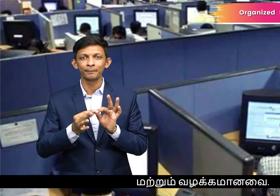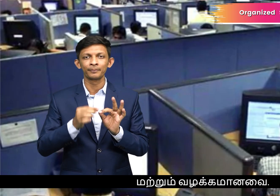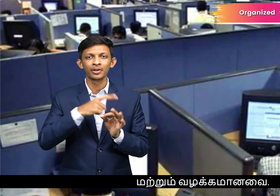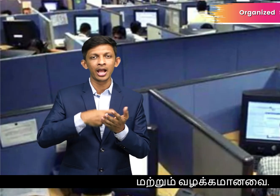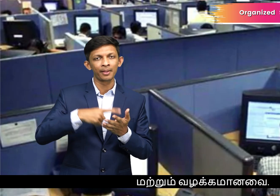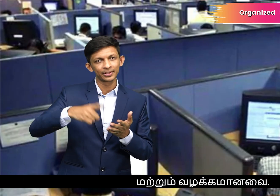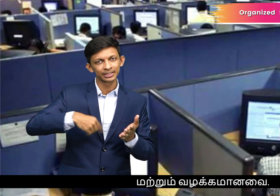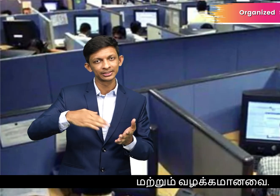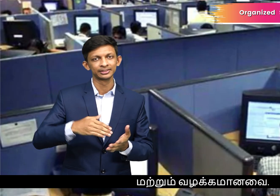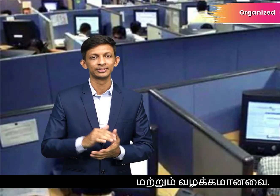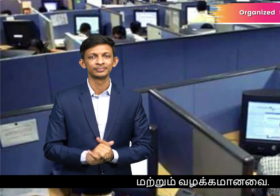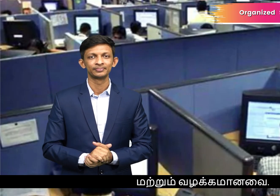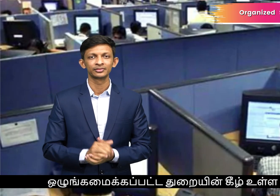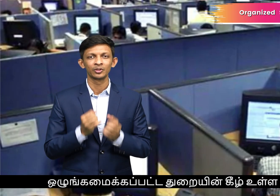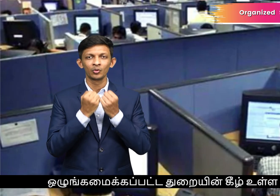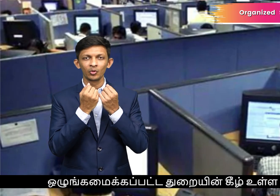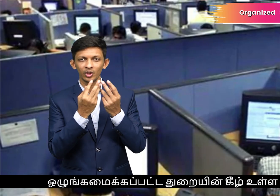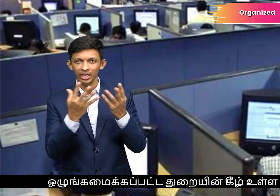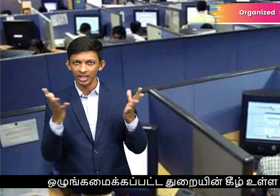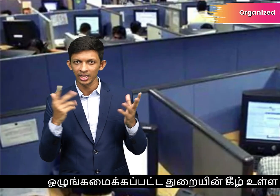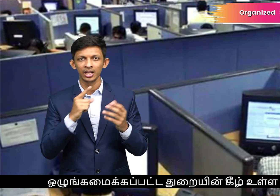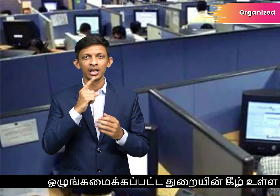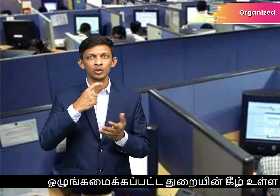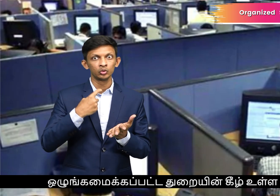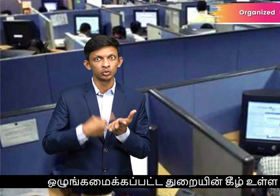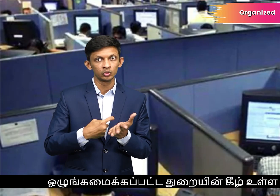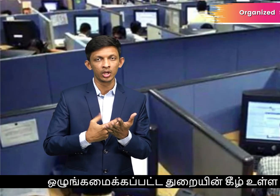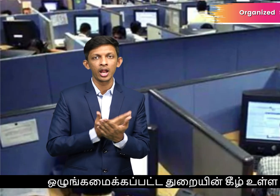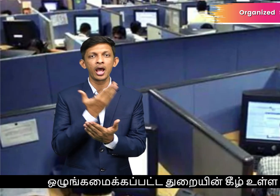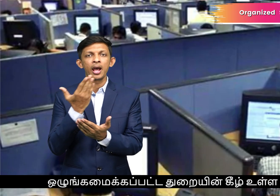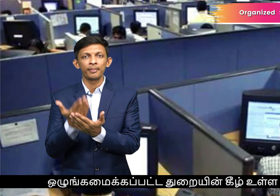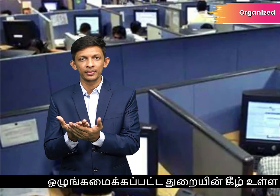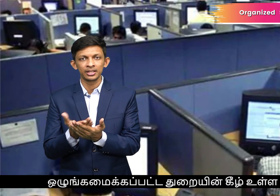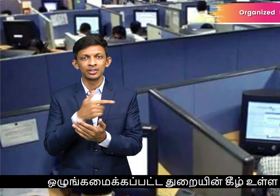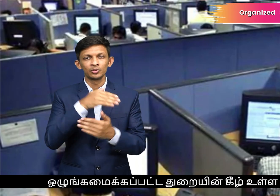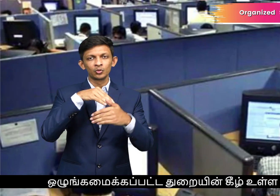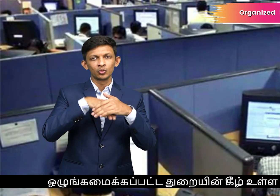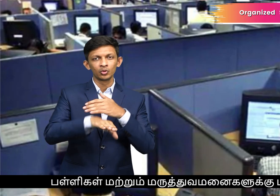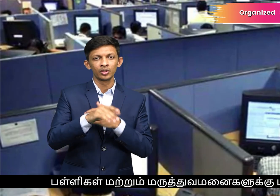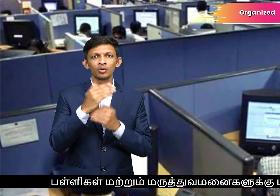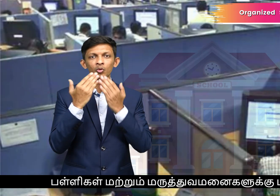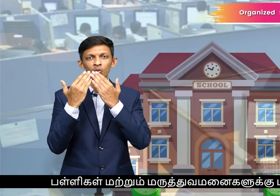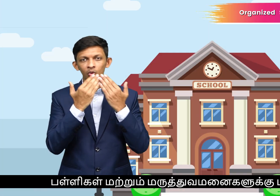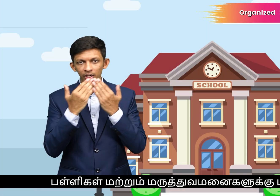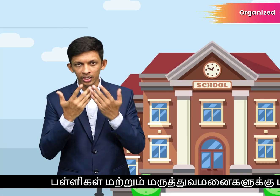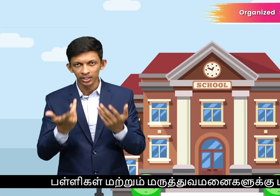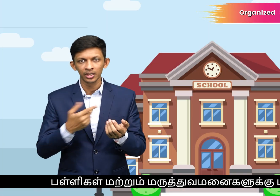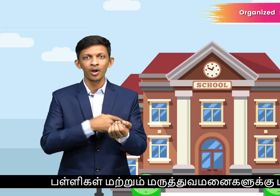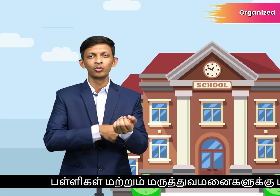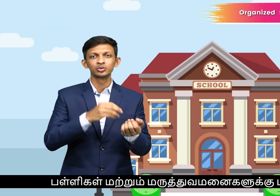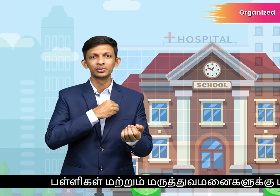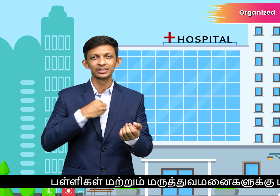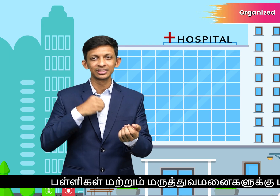நிலையானவை மற்றும் வழக்கமானவை. ஒழுங்கமைக்கப்பட்ட துறையின் கீழ் உள்ள நிறுவனங்கள், பள்ளிகள்